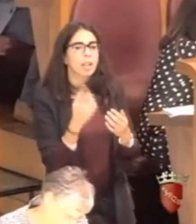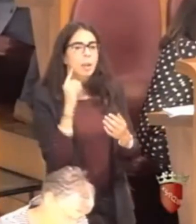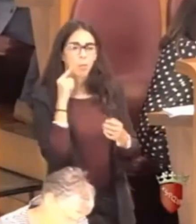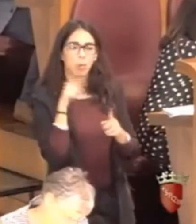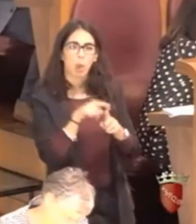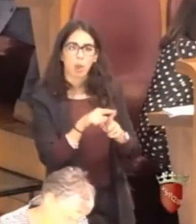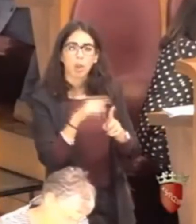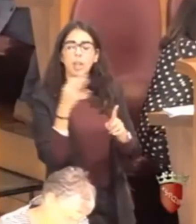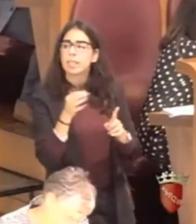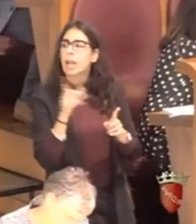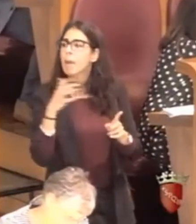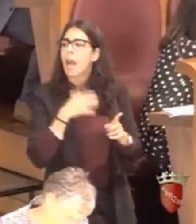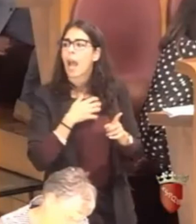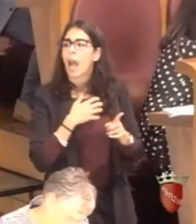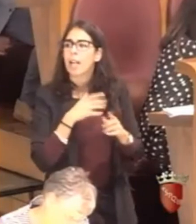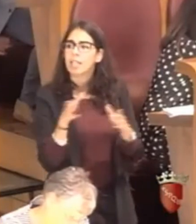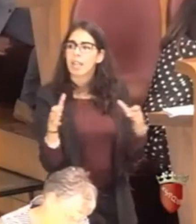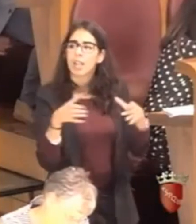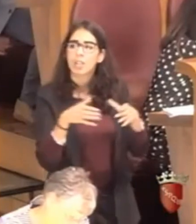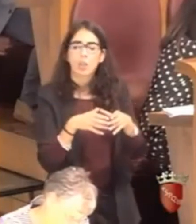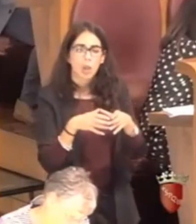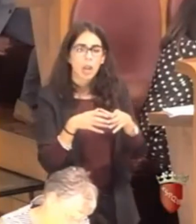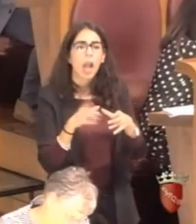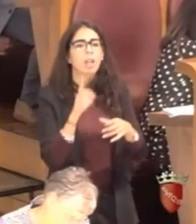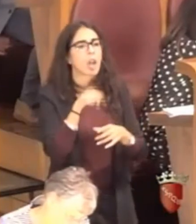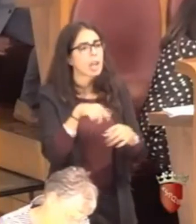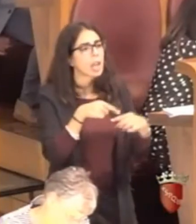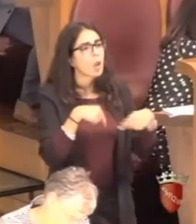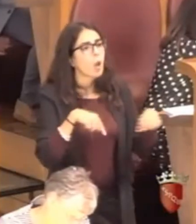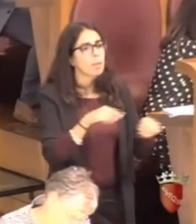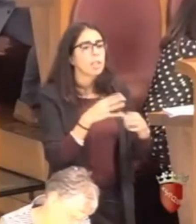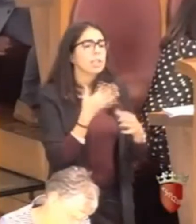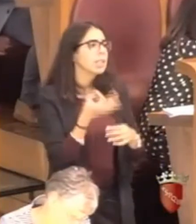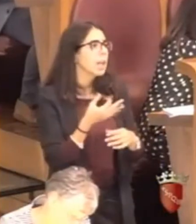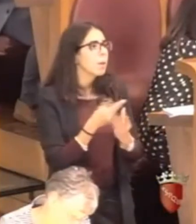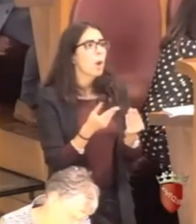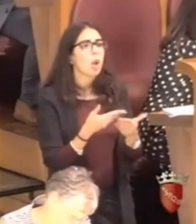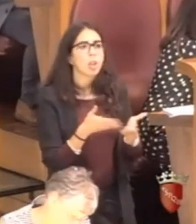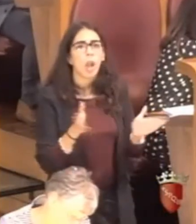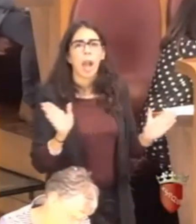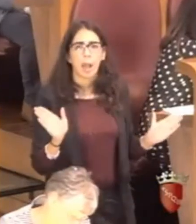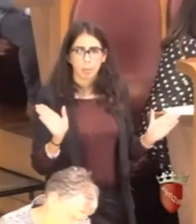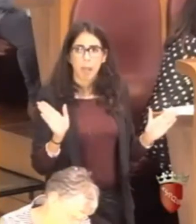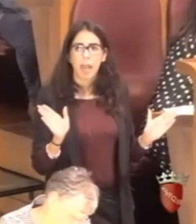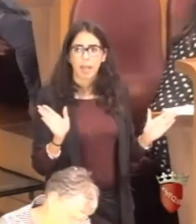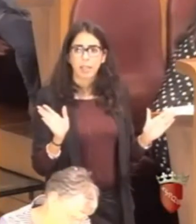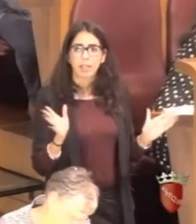parte dell'assessorato e della commissione al fine di recepirlo